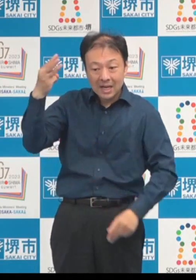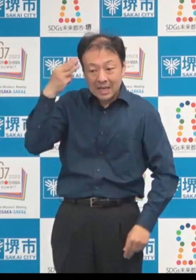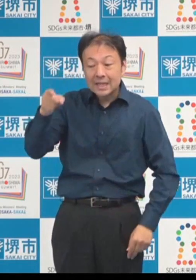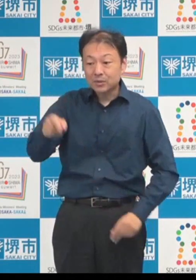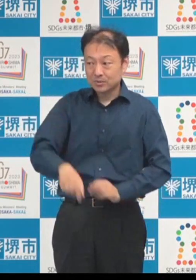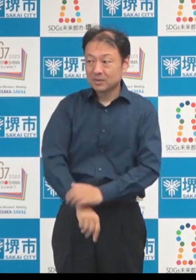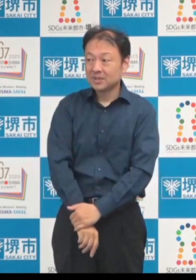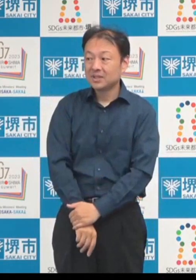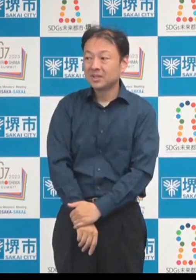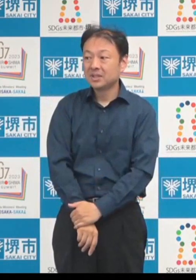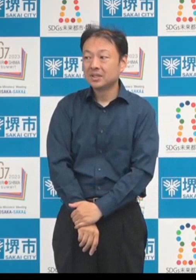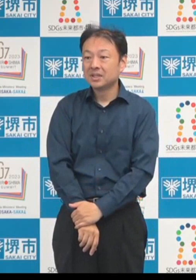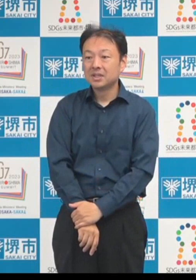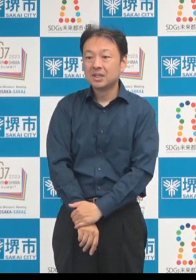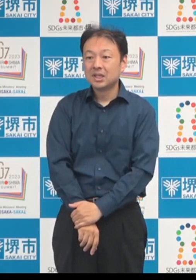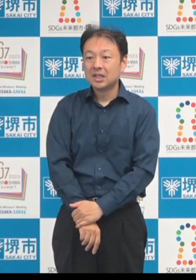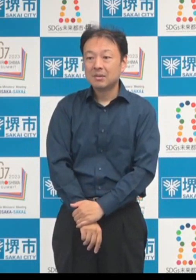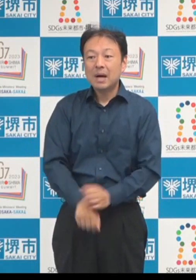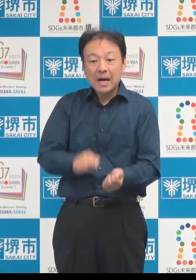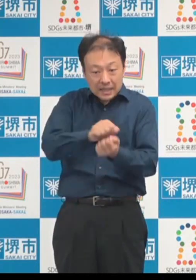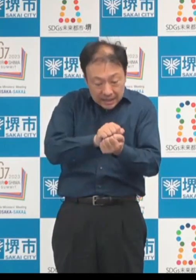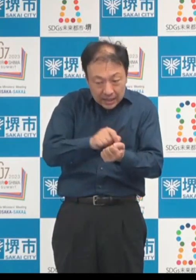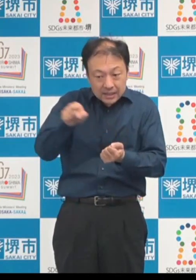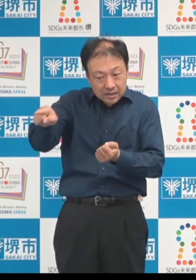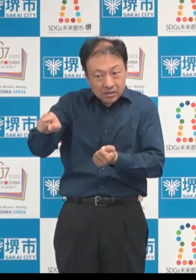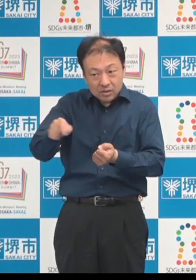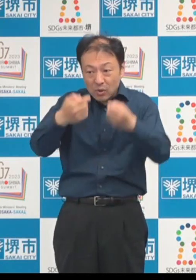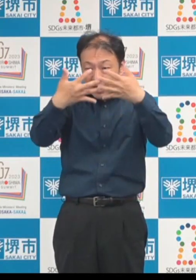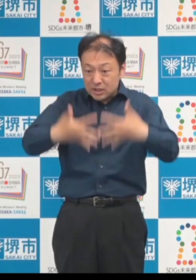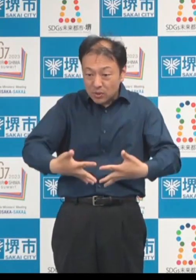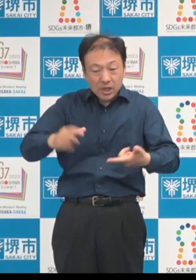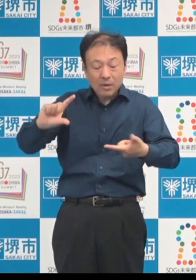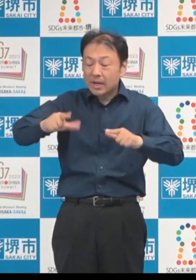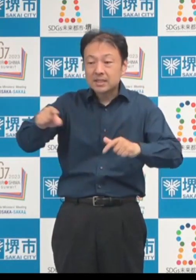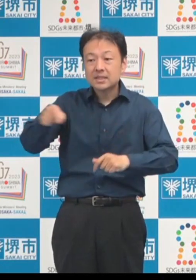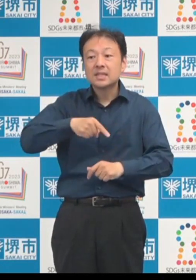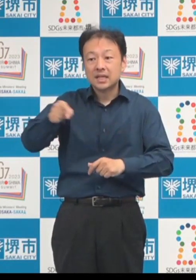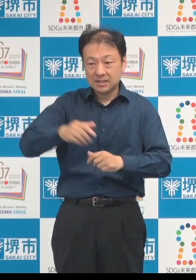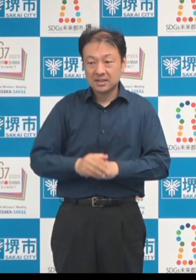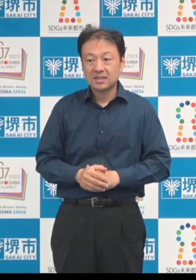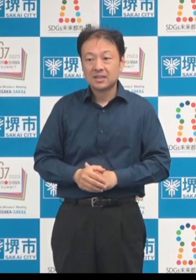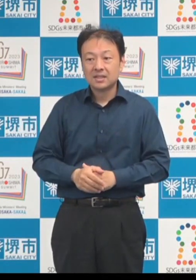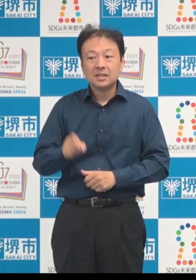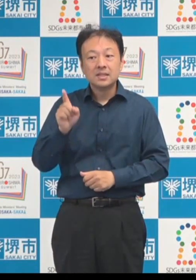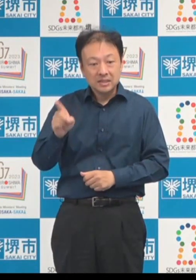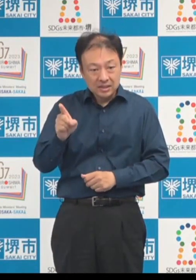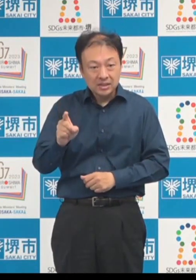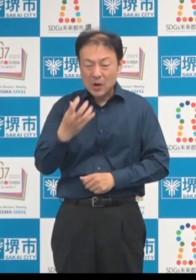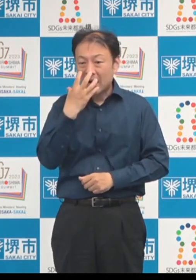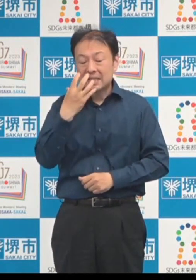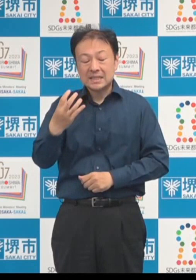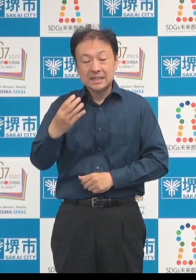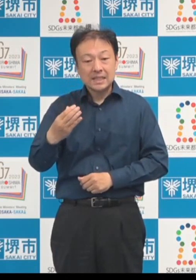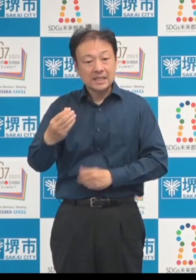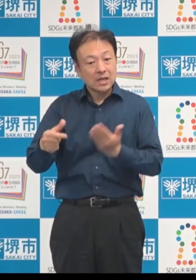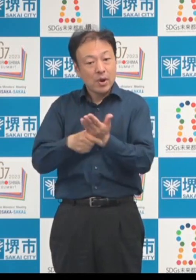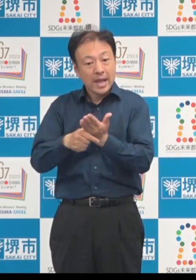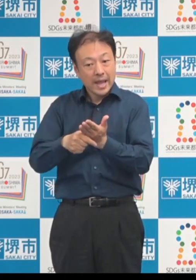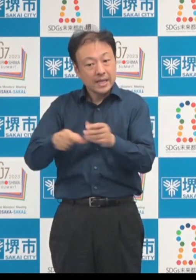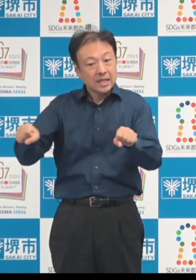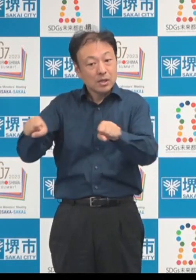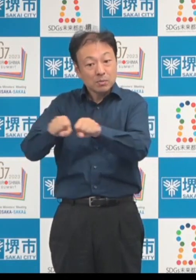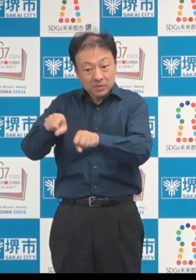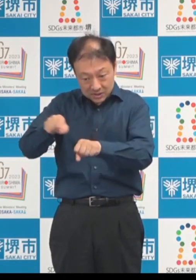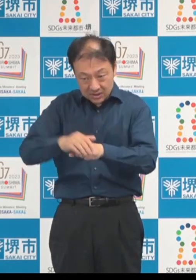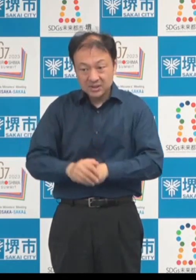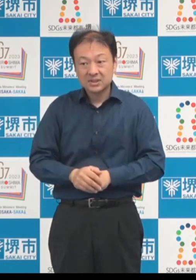そこでちょっと条件が全然違うんですけれども、北九州の方が新幹線の小倉駅に直結しててですね、商業施